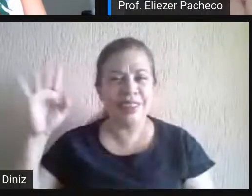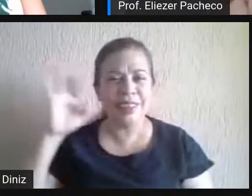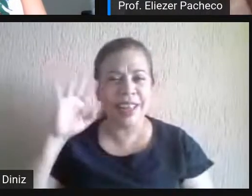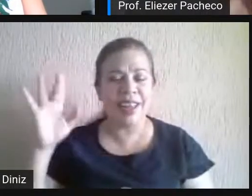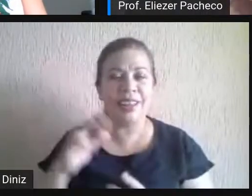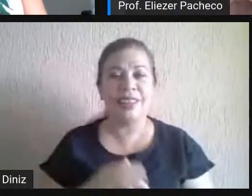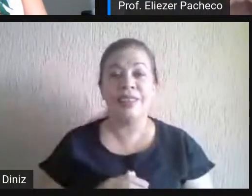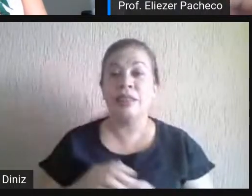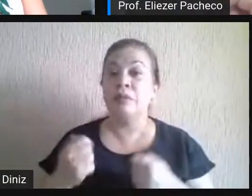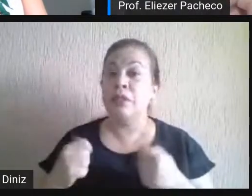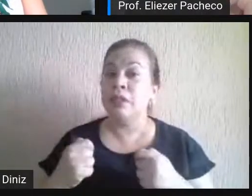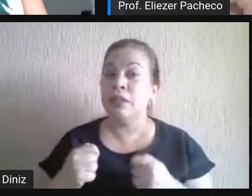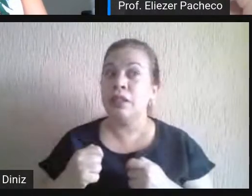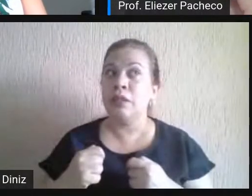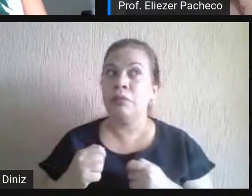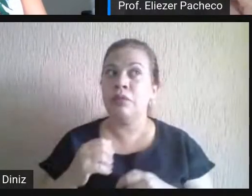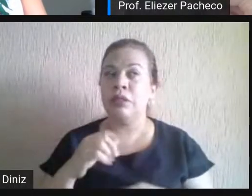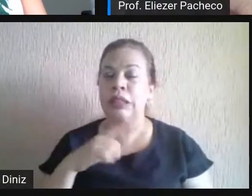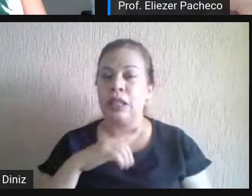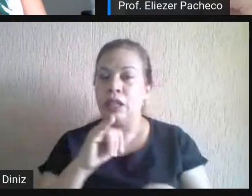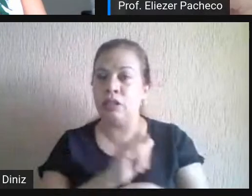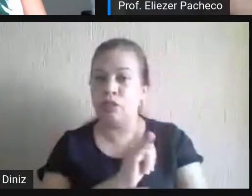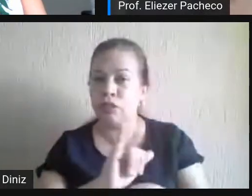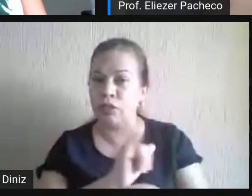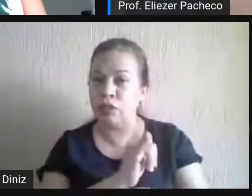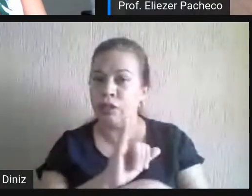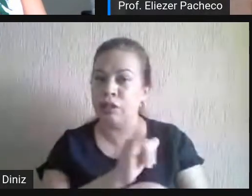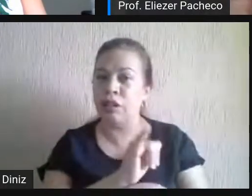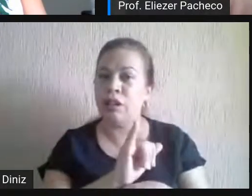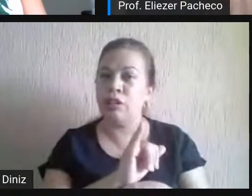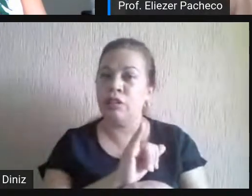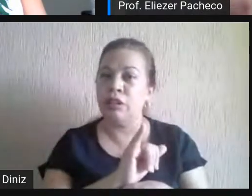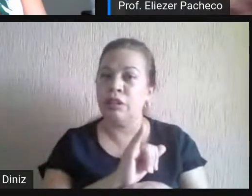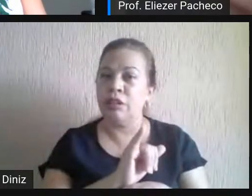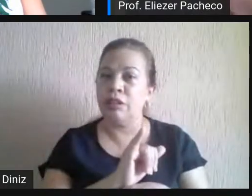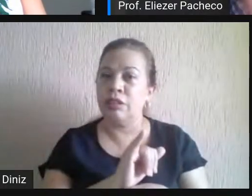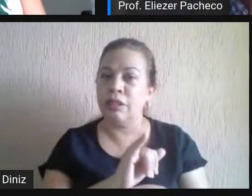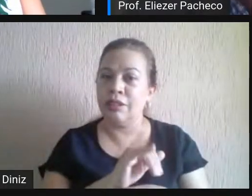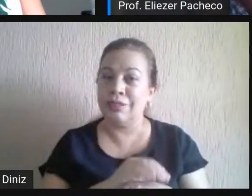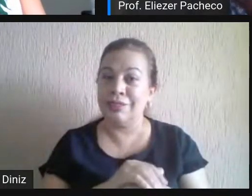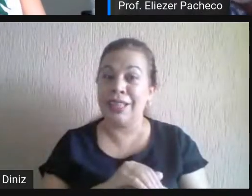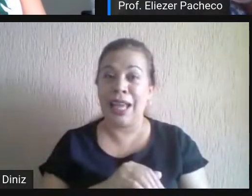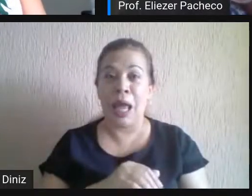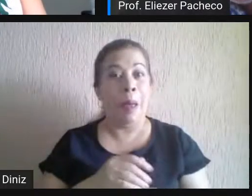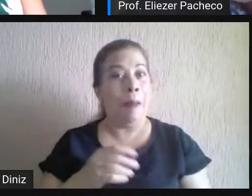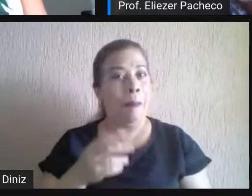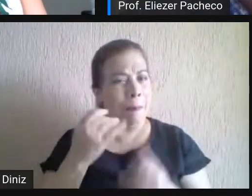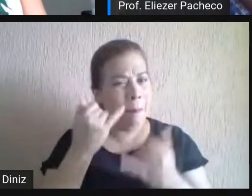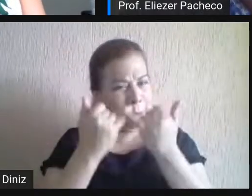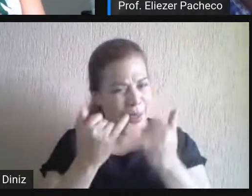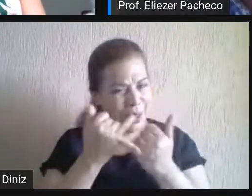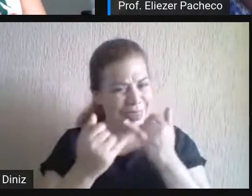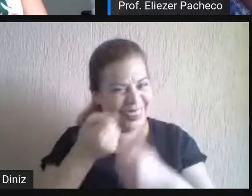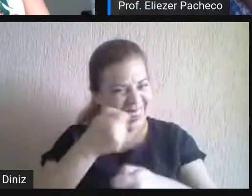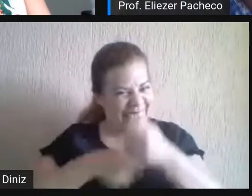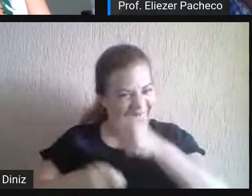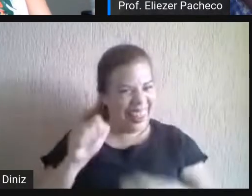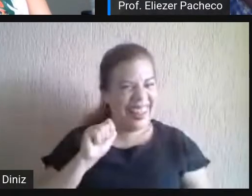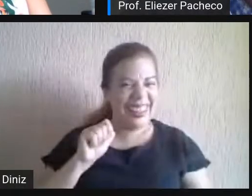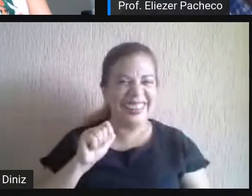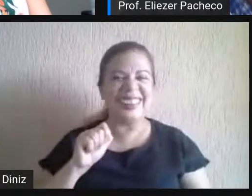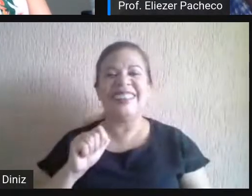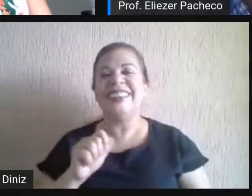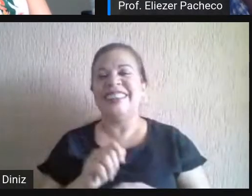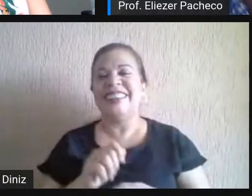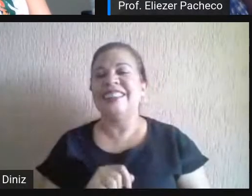mais ou menos como se age nas artes marciais. Você sabe que as artes marciais, de um modo geral,